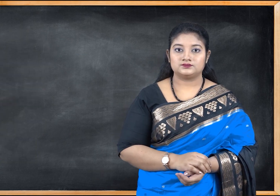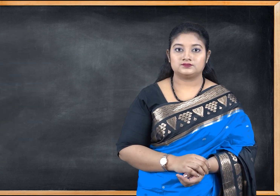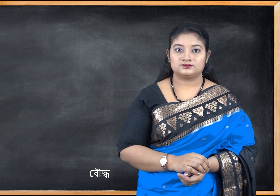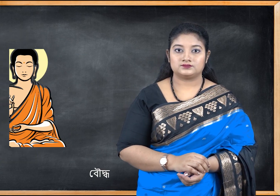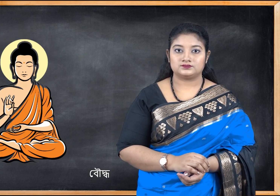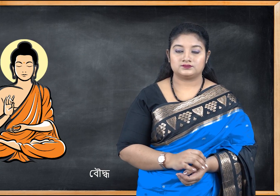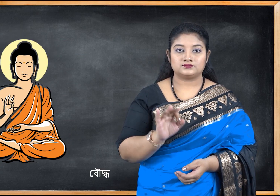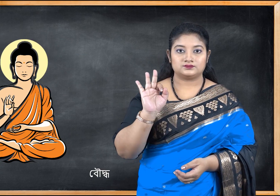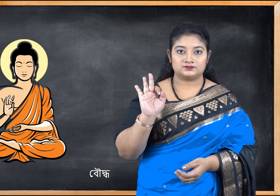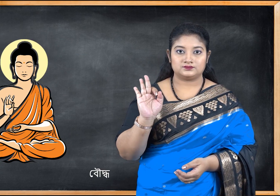বৌদ্ধ,